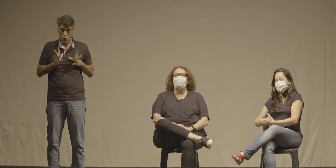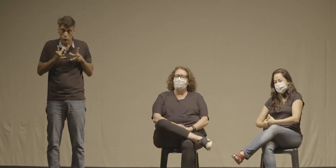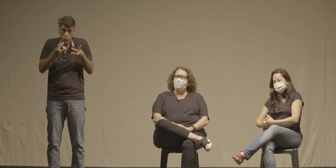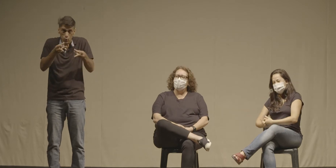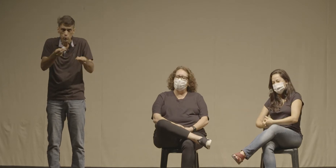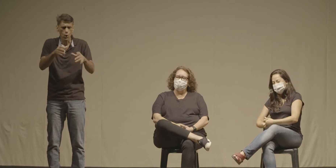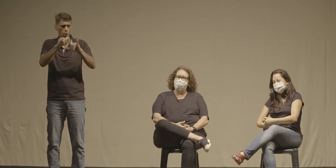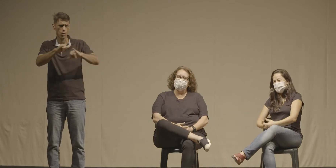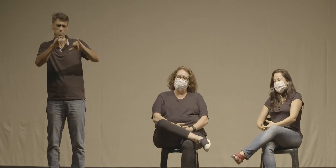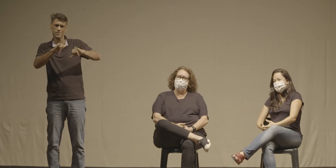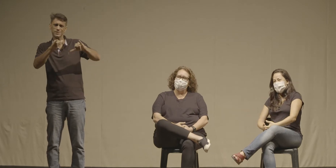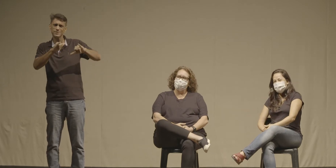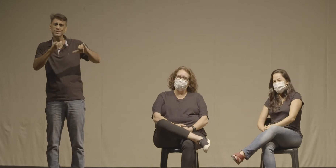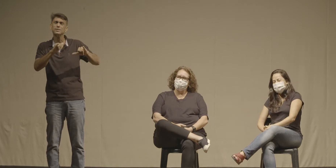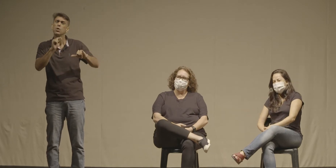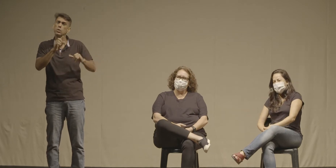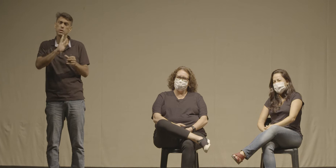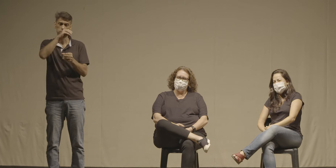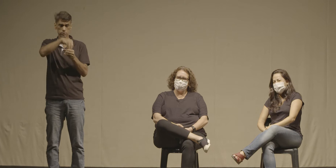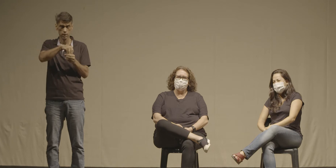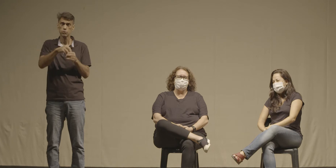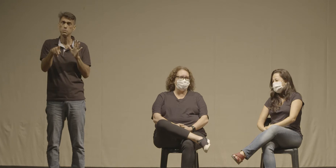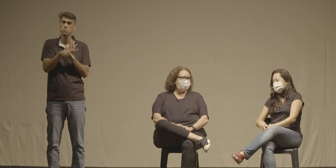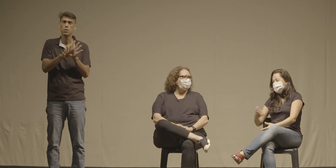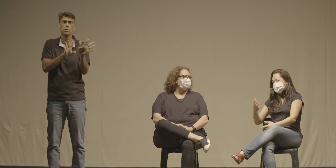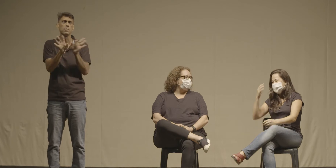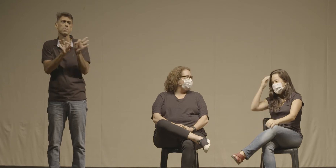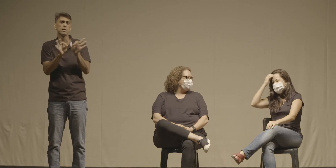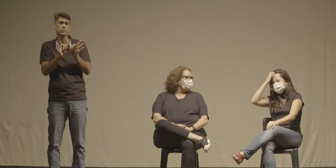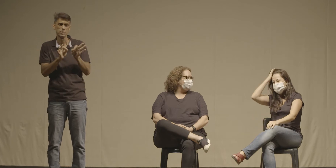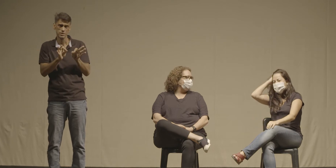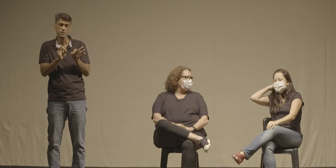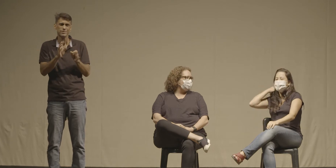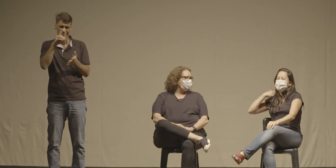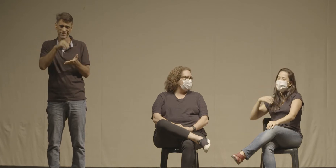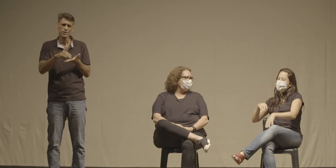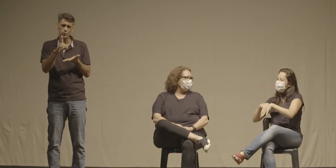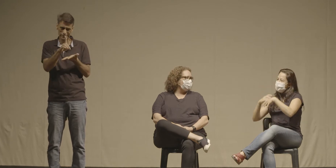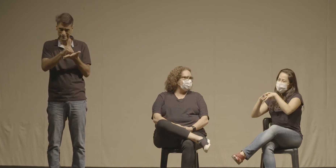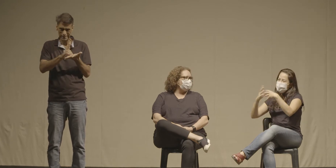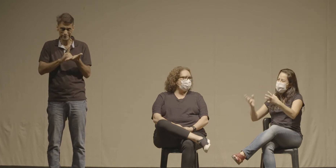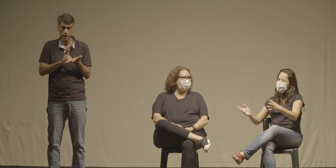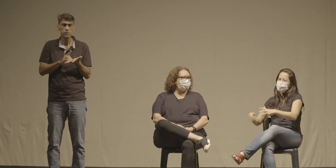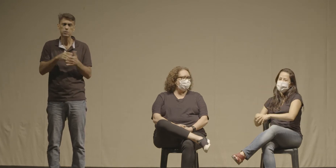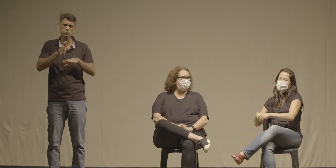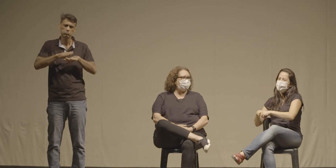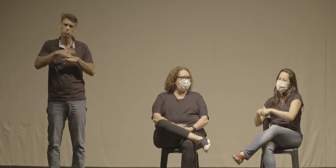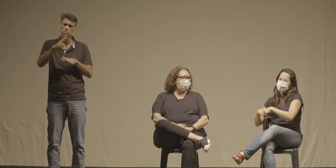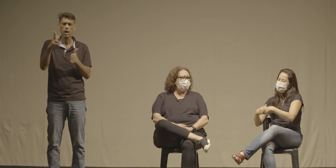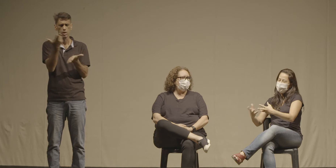foram criados dentro do designer gráfico que